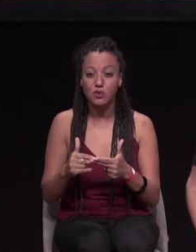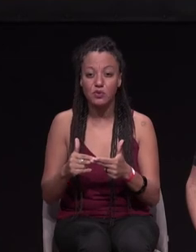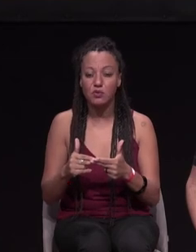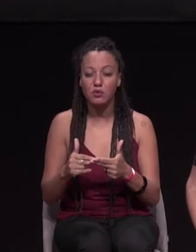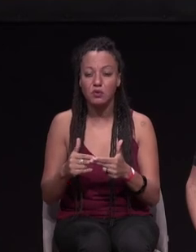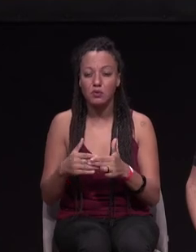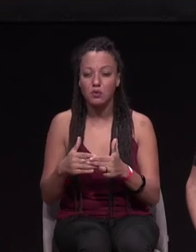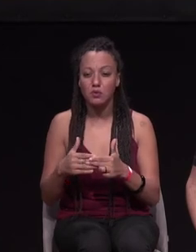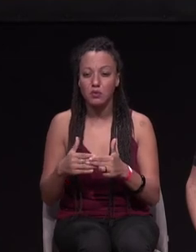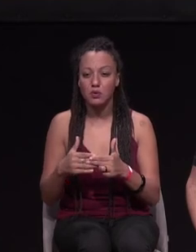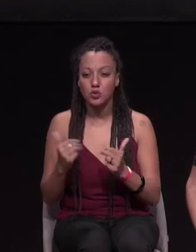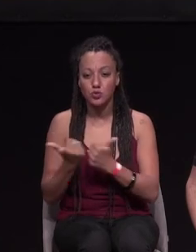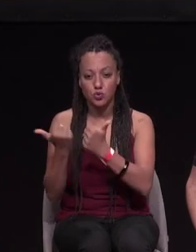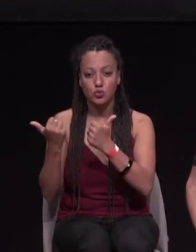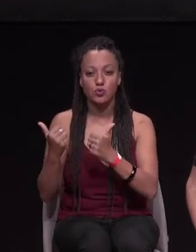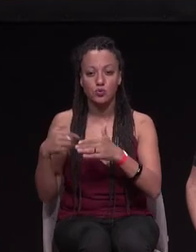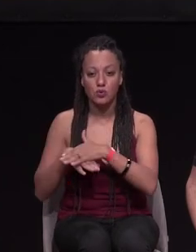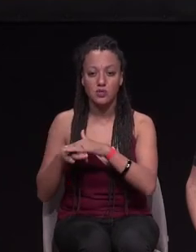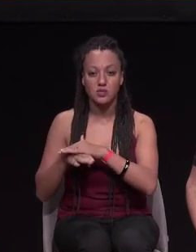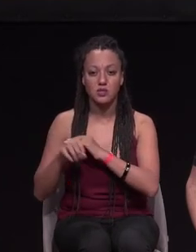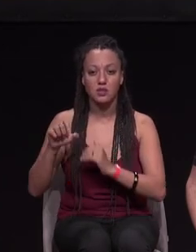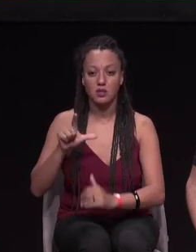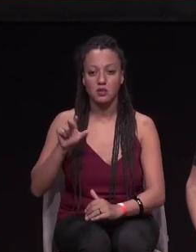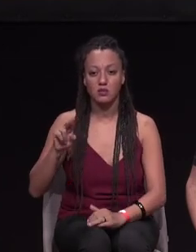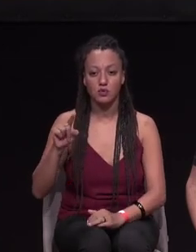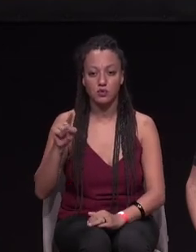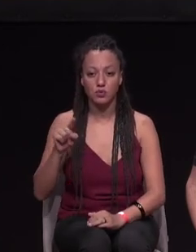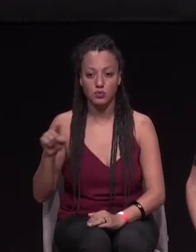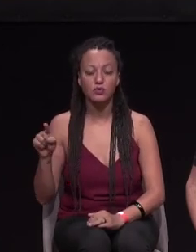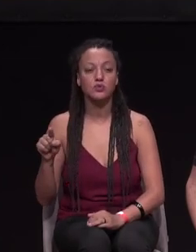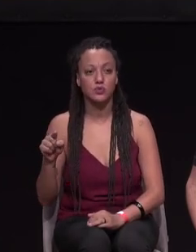luz a gente tem uma coleção ali relativamente